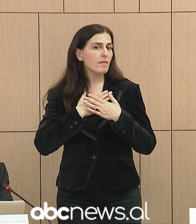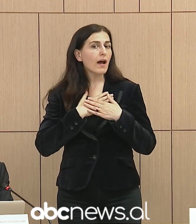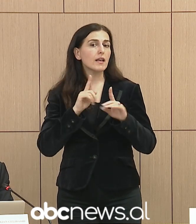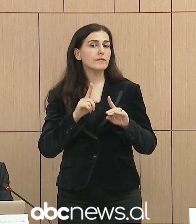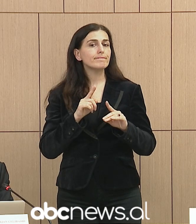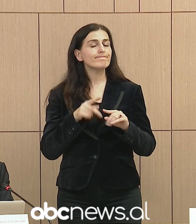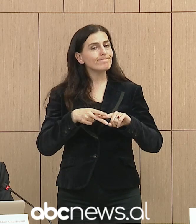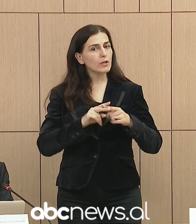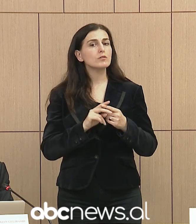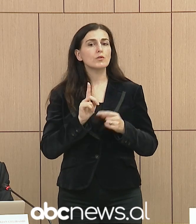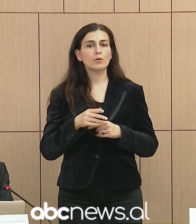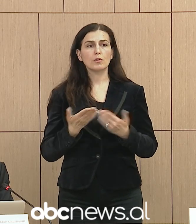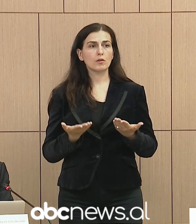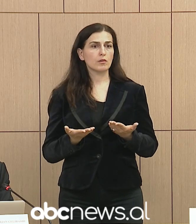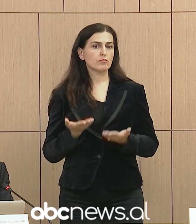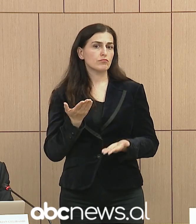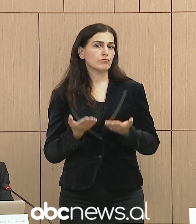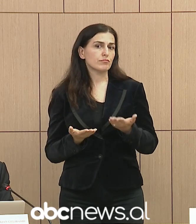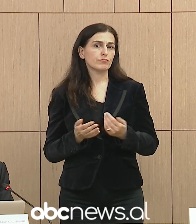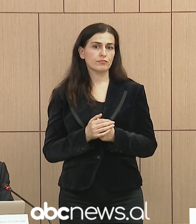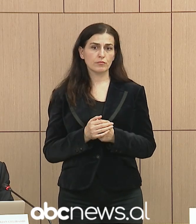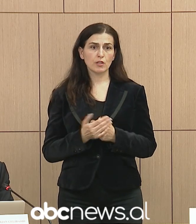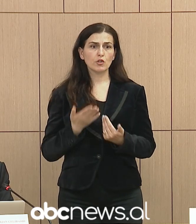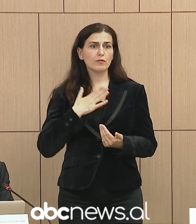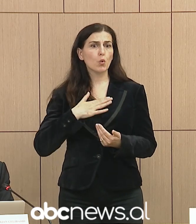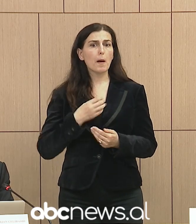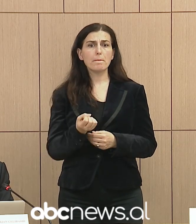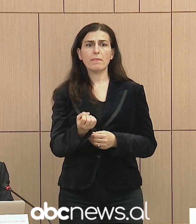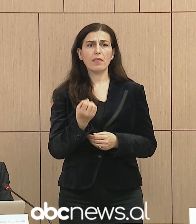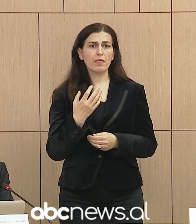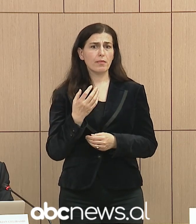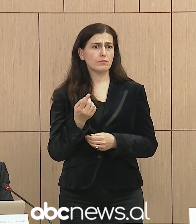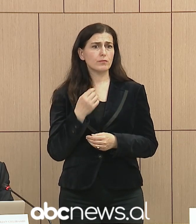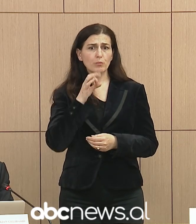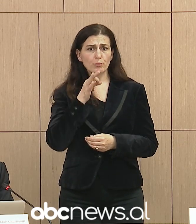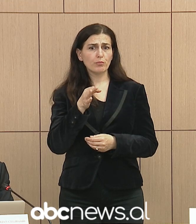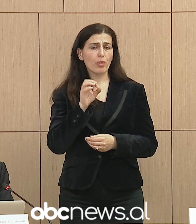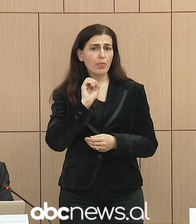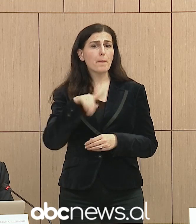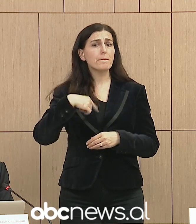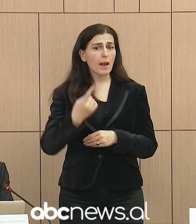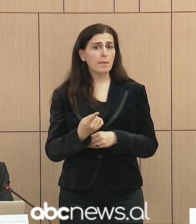çfarë dikush tjetër kërkon më shumë se kaq, dhe